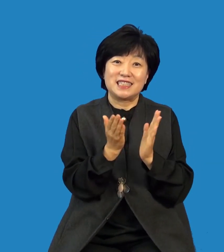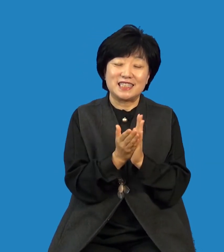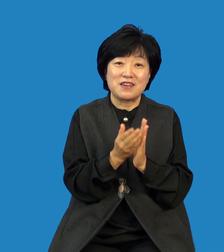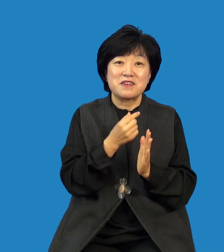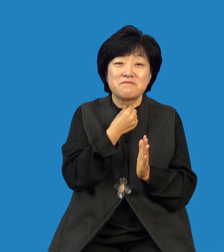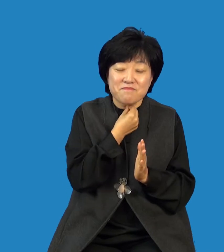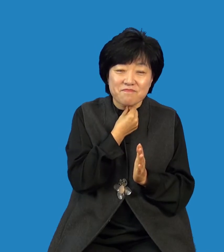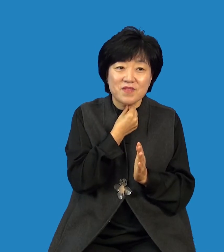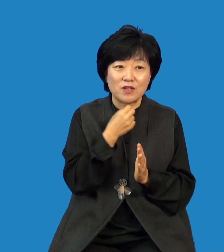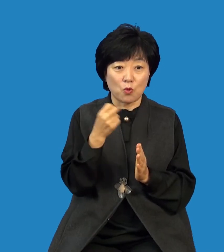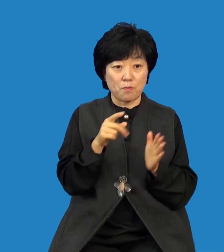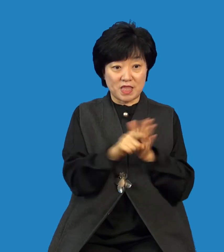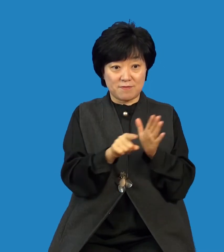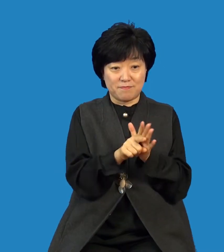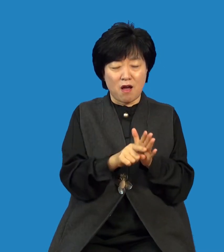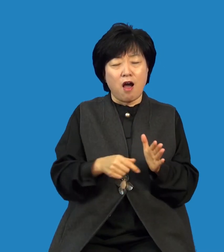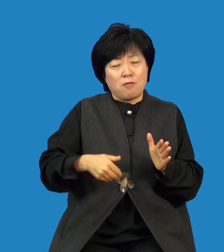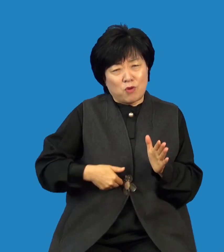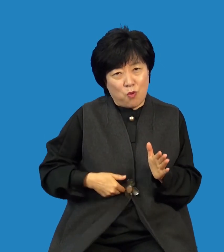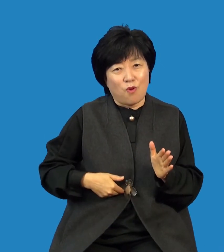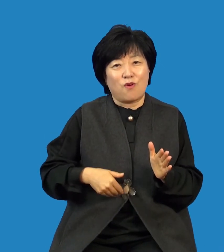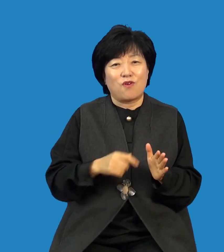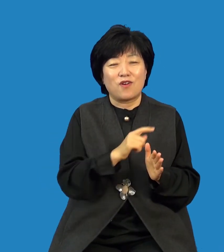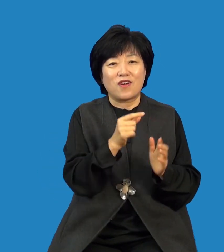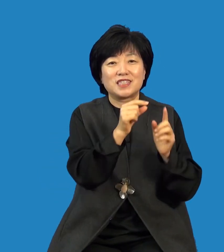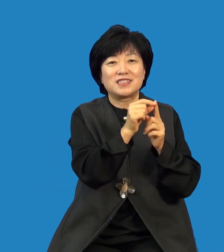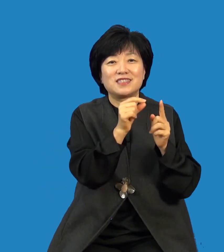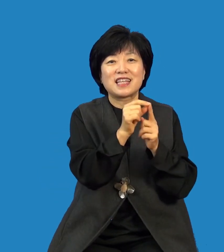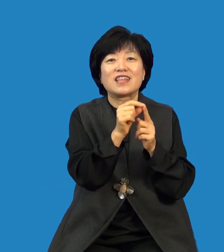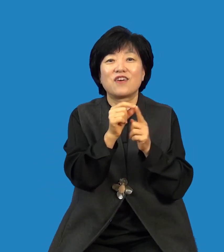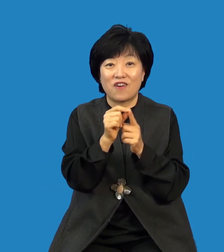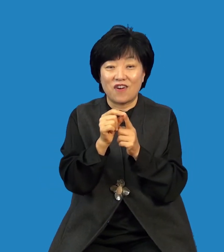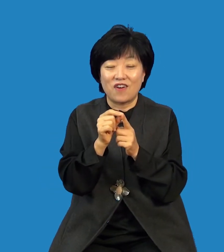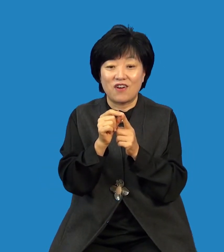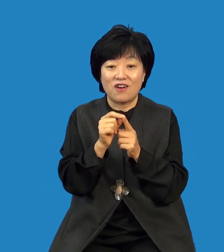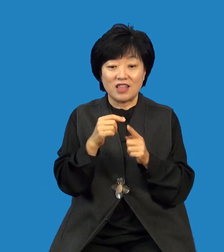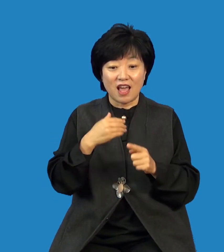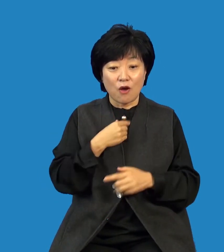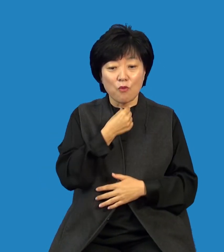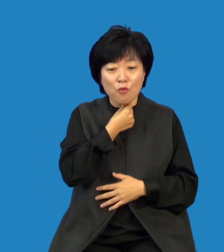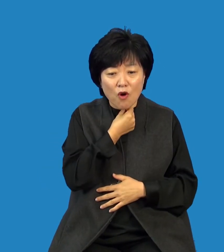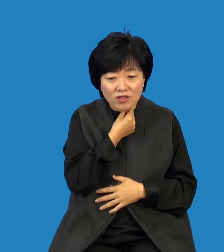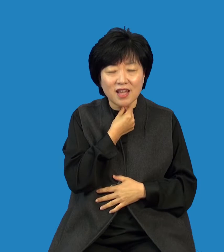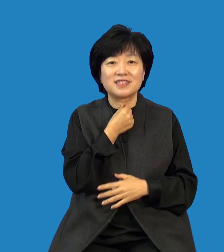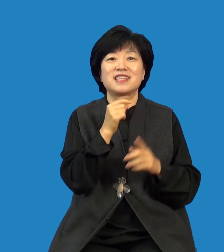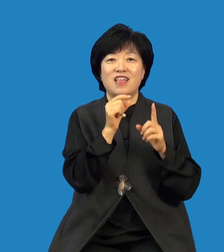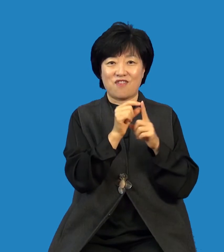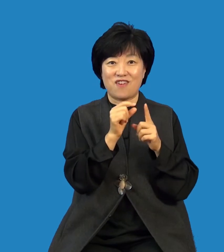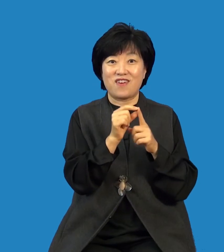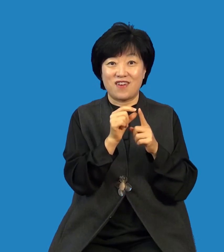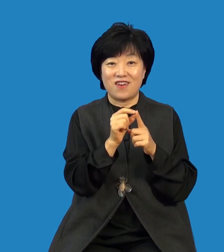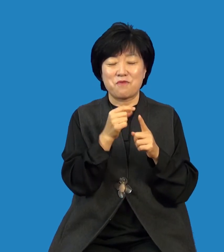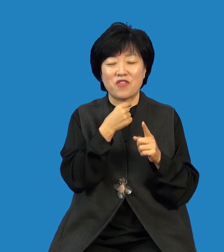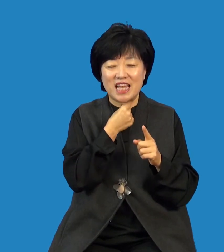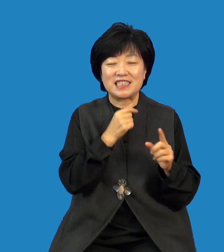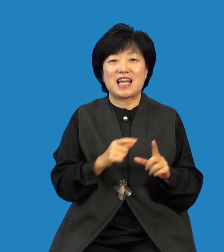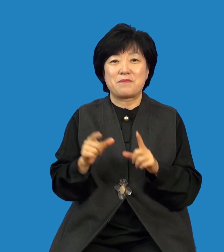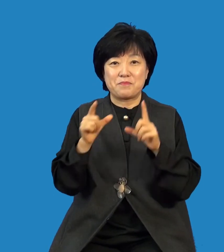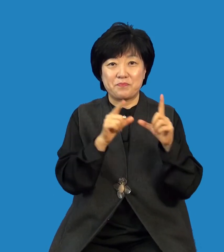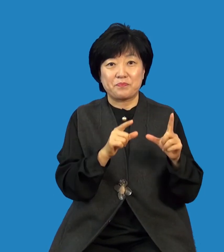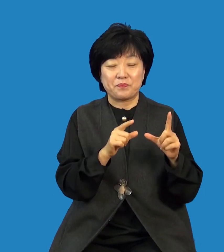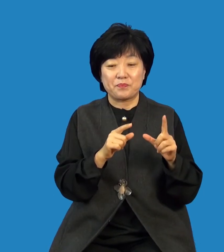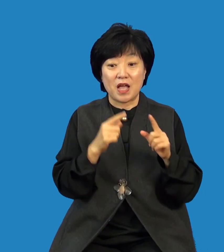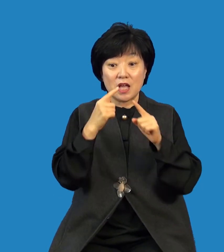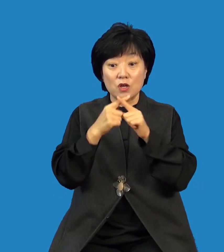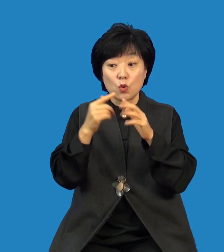뭐 믿음이 있었으면 좋겠다. 하여간 여러분들이 떠올리시는 그 단어들은 어쩌면 여러분들이 원하고 있는 것일지 모르겠어요. 그렇지 않습니까? 뭐 교회를 나오실